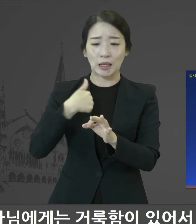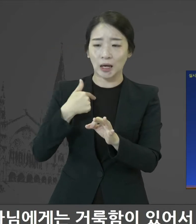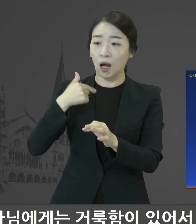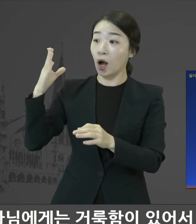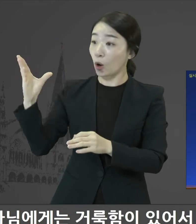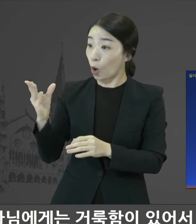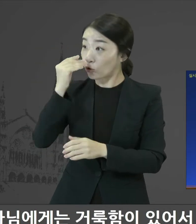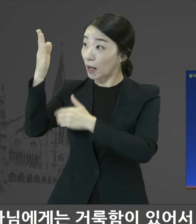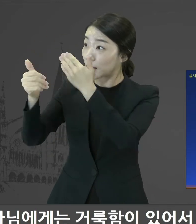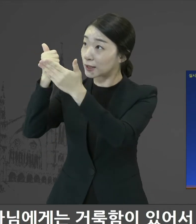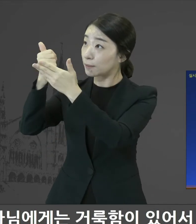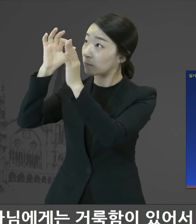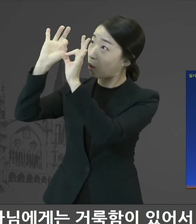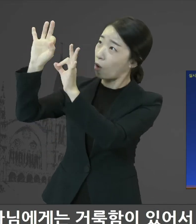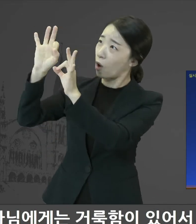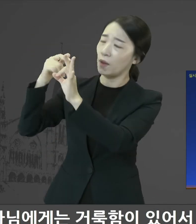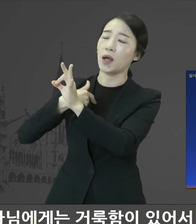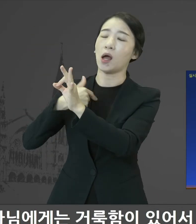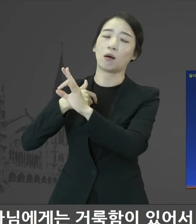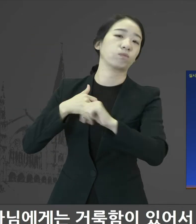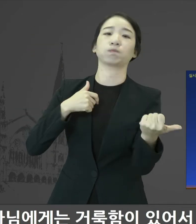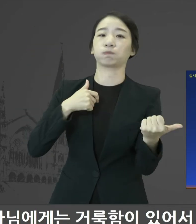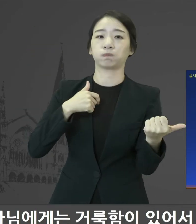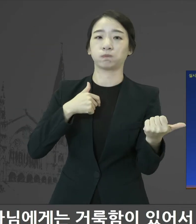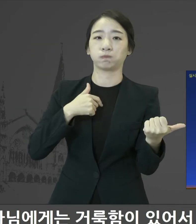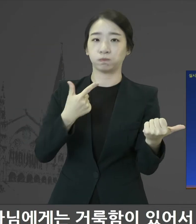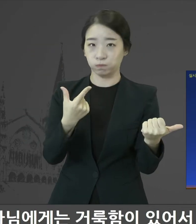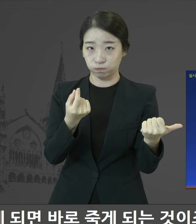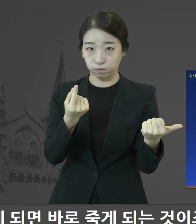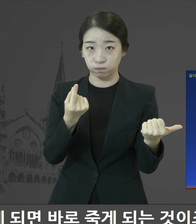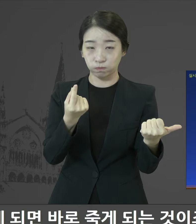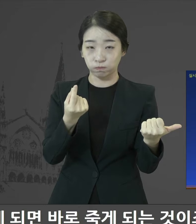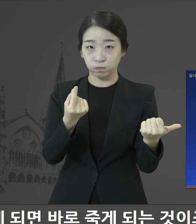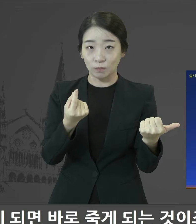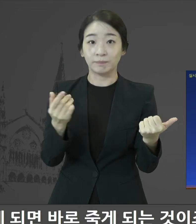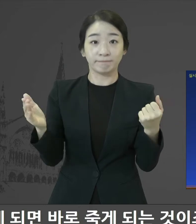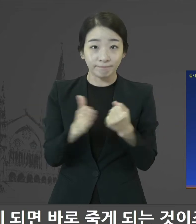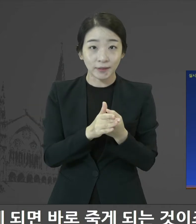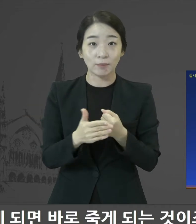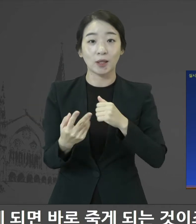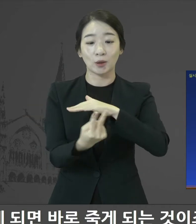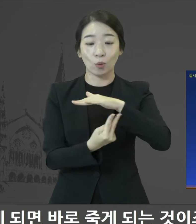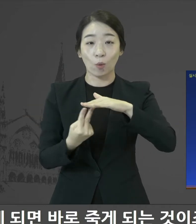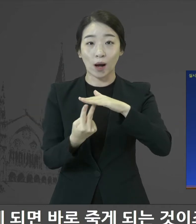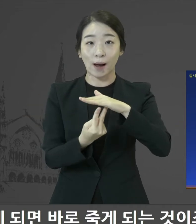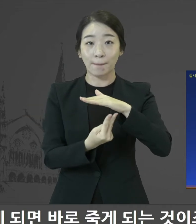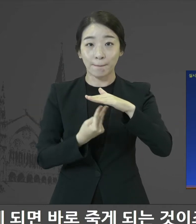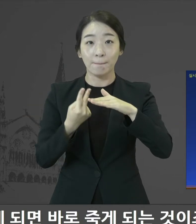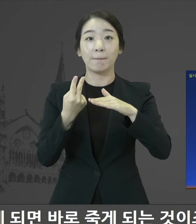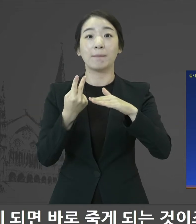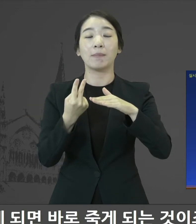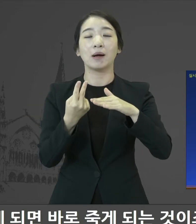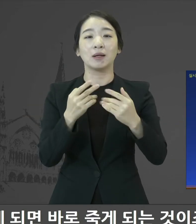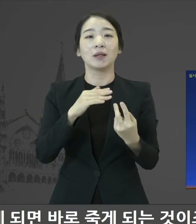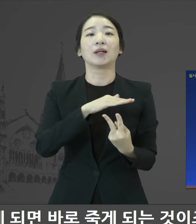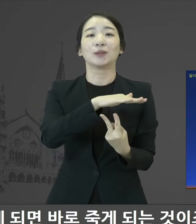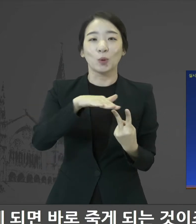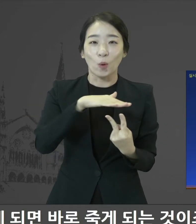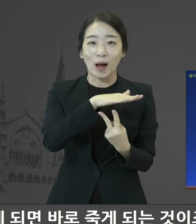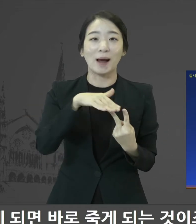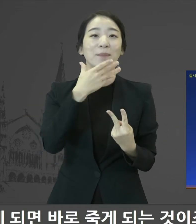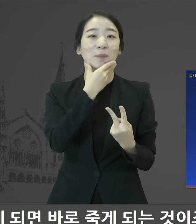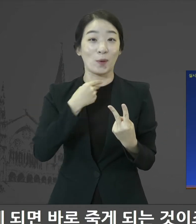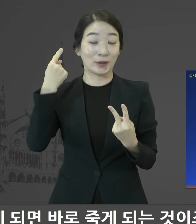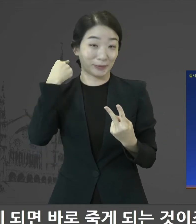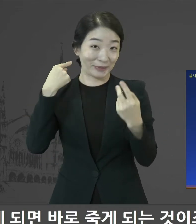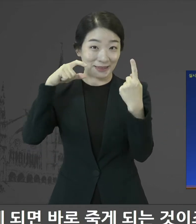되는 것이죠. 즉사하는 겁니다. 그래서 요한복음 1장에서 예수님이 이 땅에 오시는